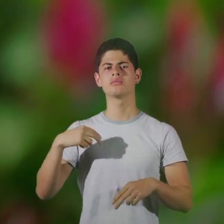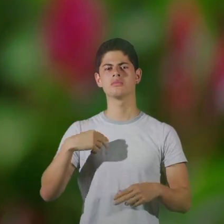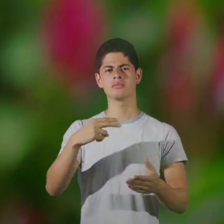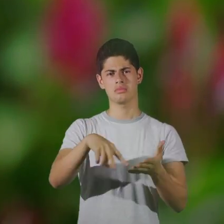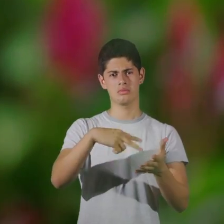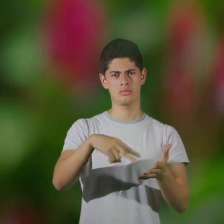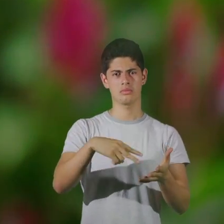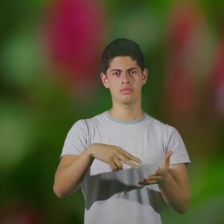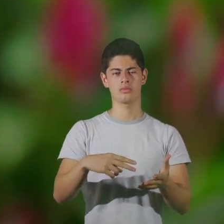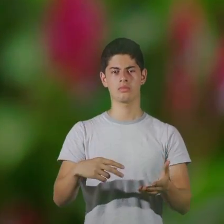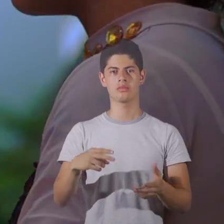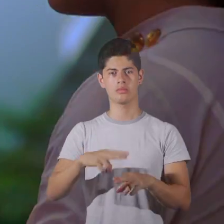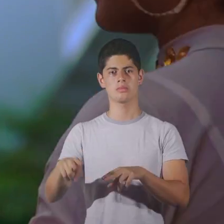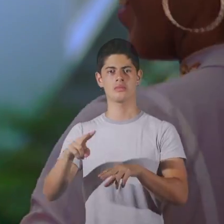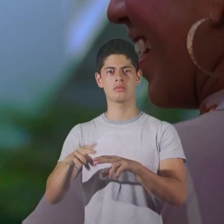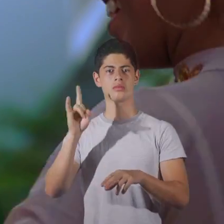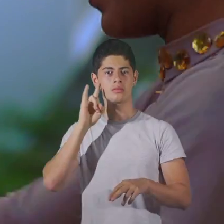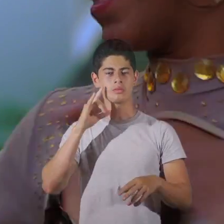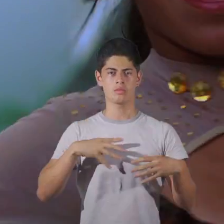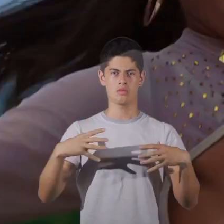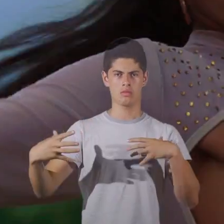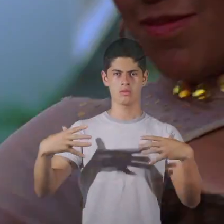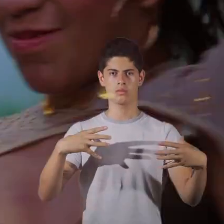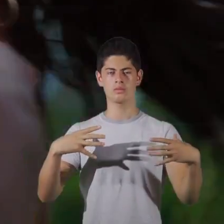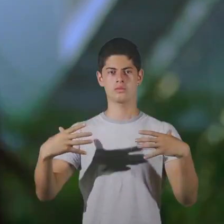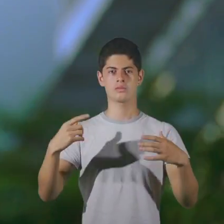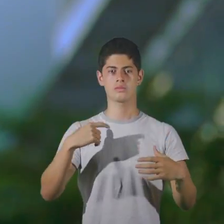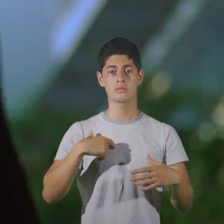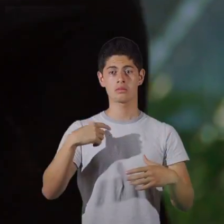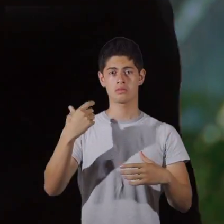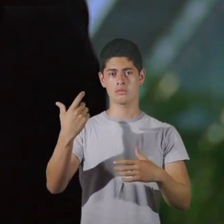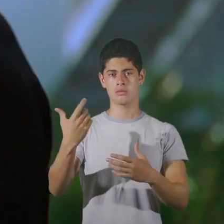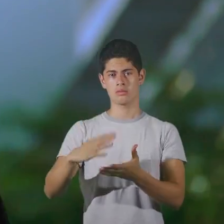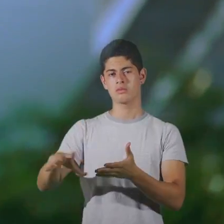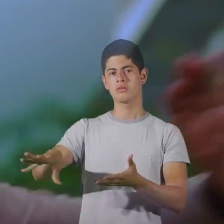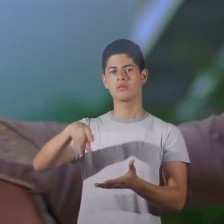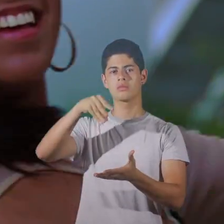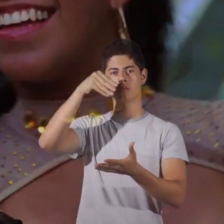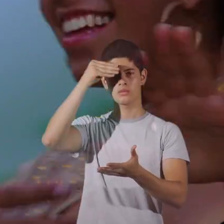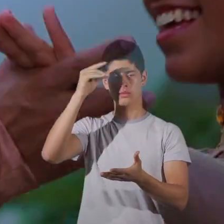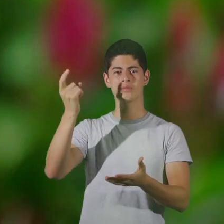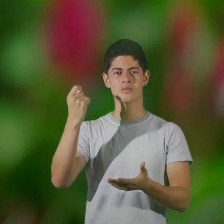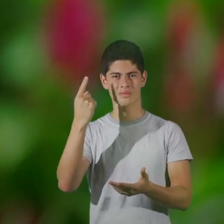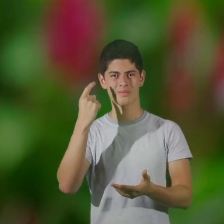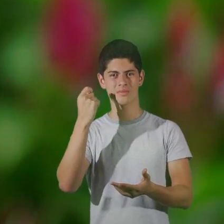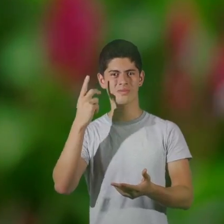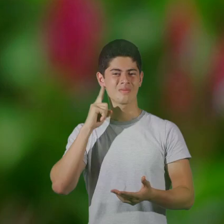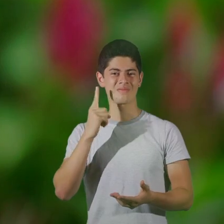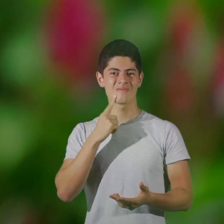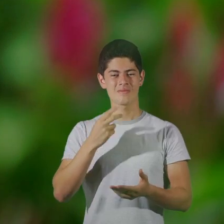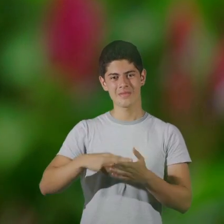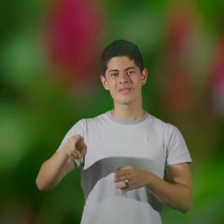escuchara. Tener ritmo, tener coordinación, poderse desplazar como si estuviera escuchando